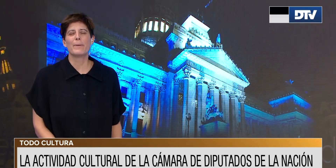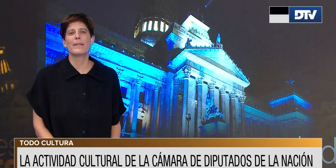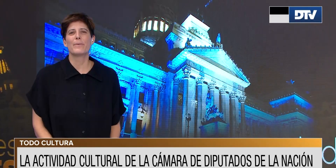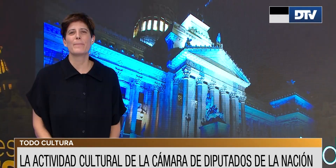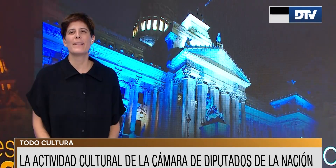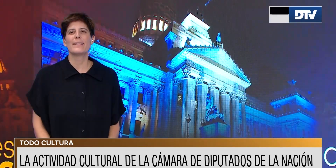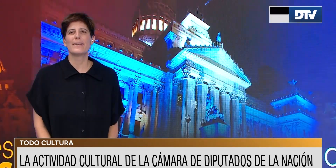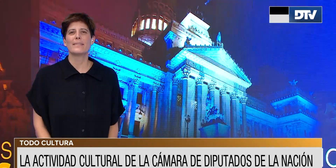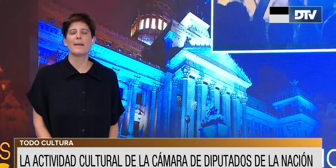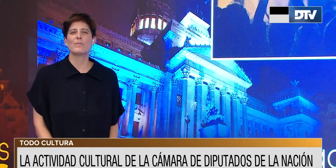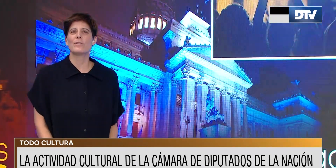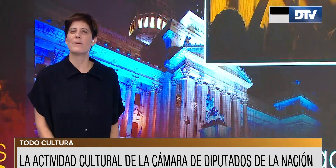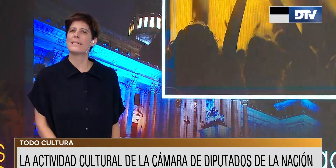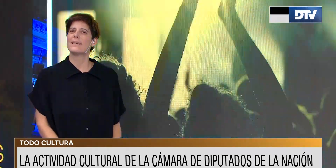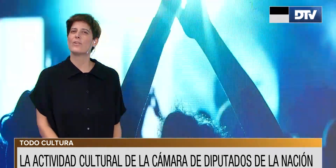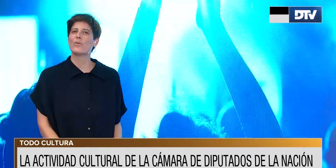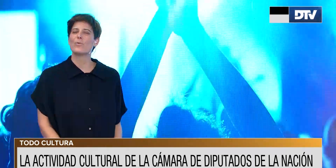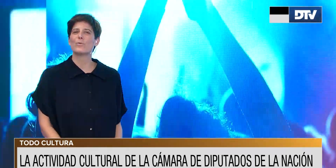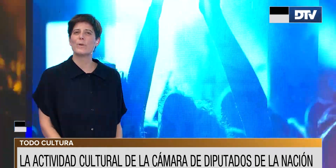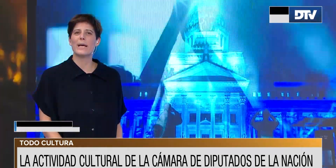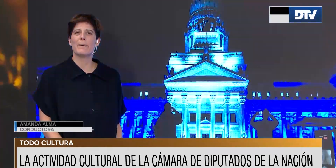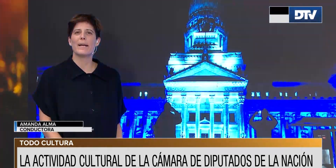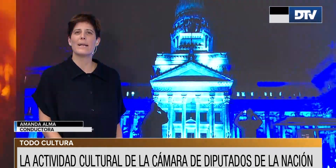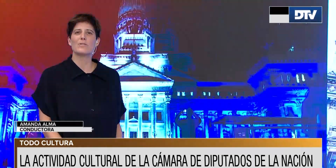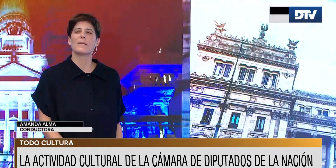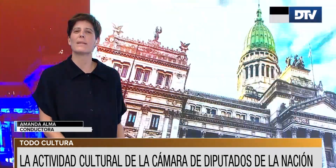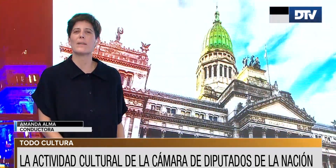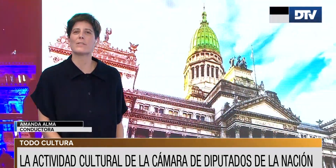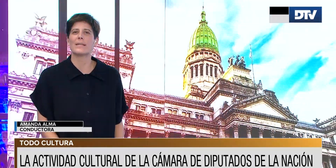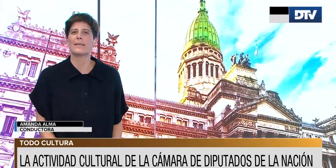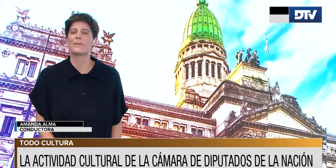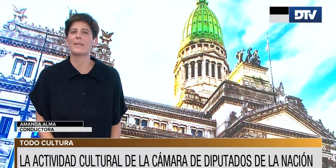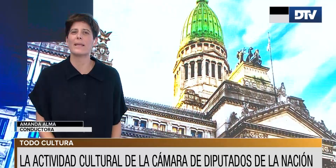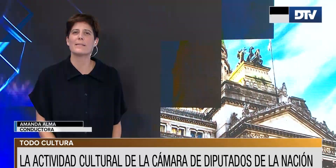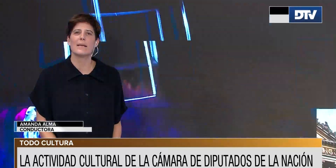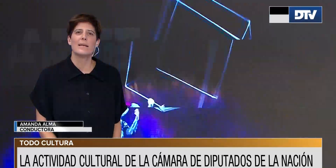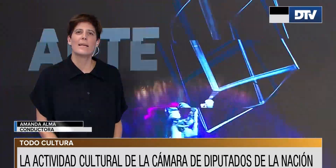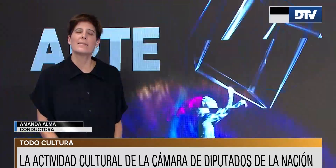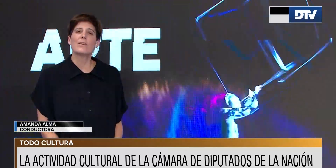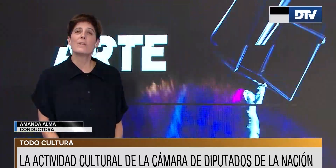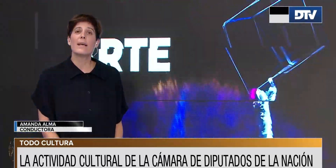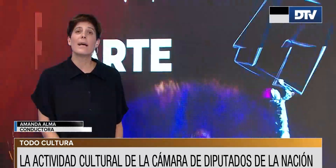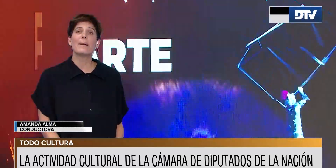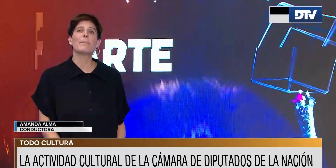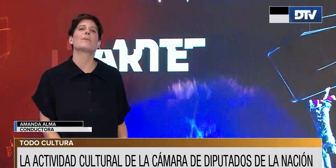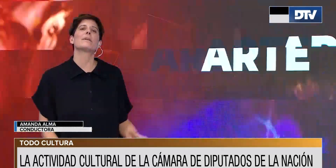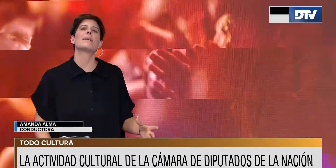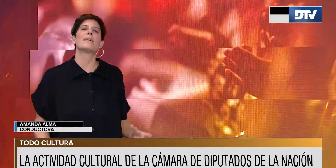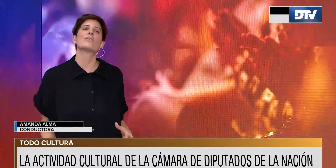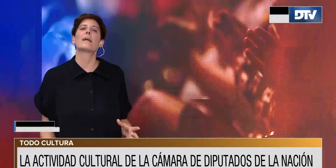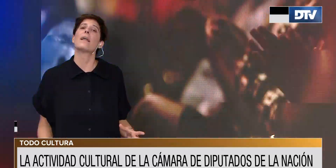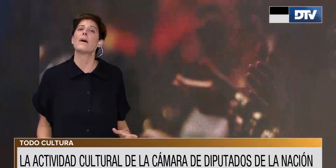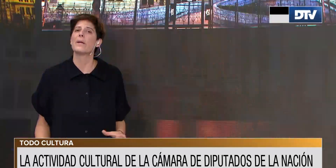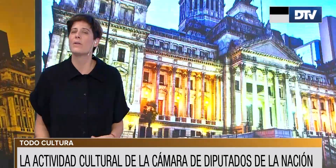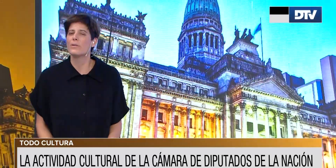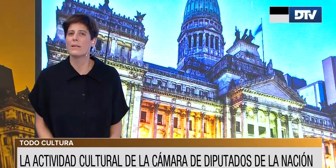Hola, ¿cómo andan? Bienvenidos, bienvenidas. Aquí estamos otra vez en Todo Cultura para sumergirnos en las actividades que desarrolla la Cámara, pero que están